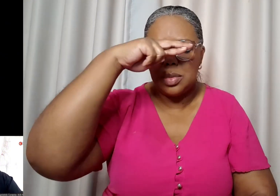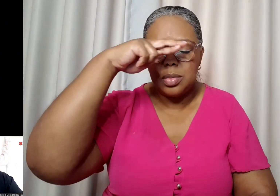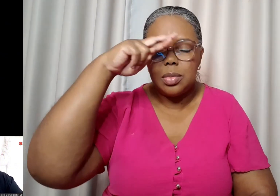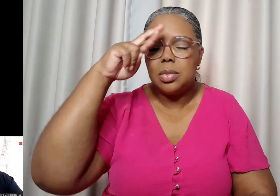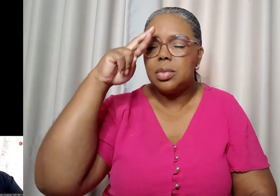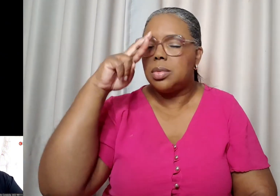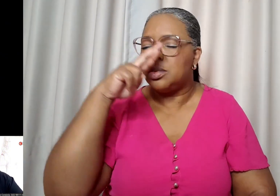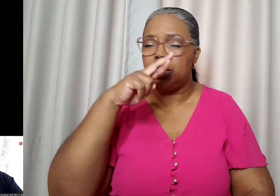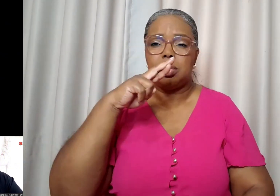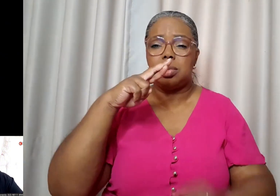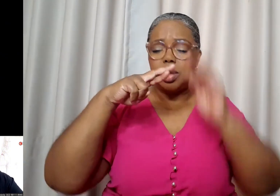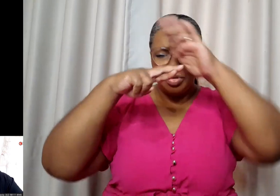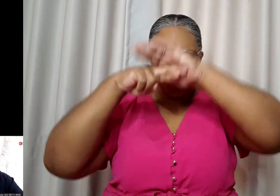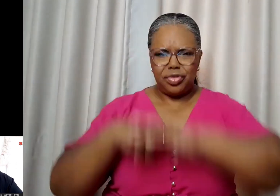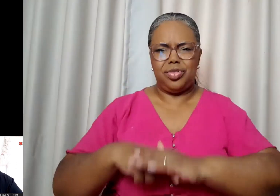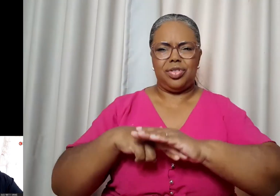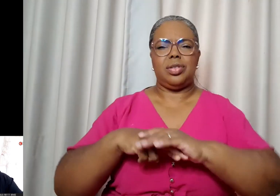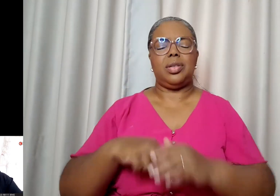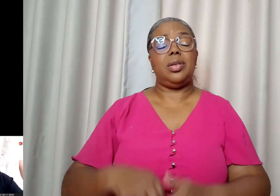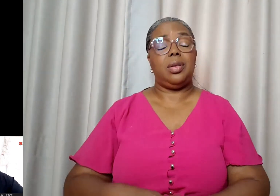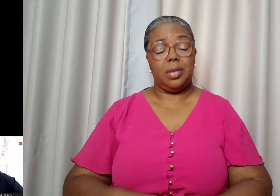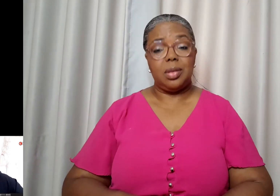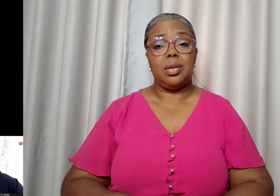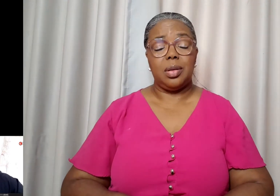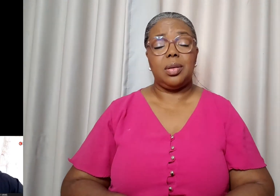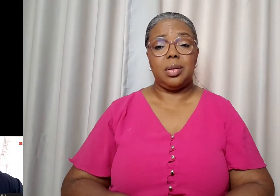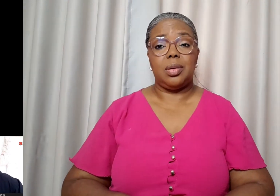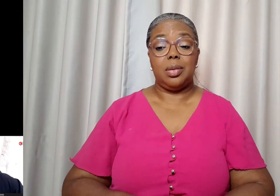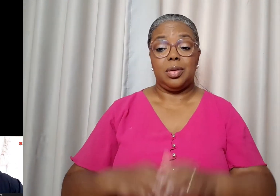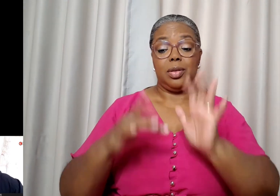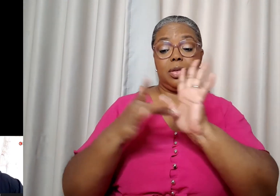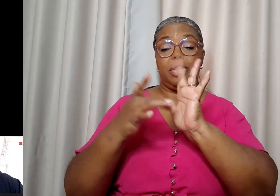que Jesus nasceu entre os pastores.